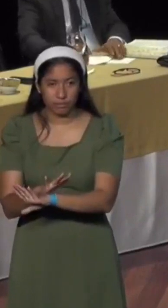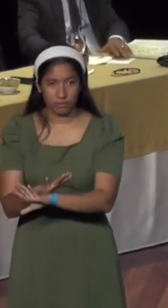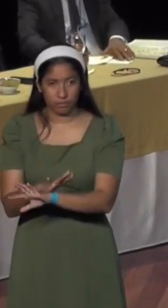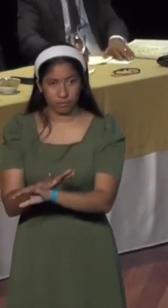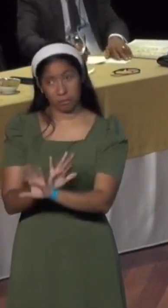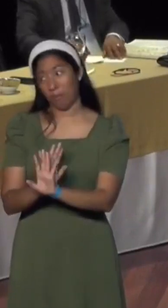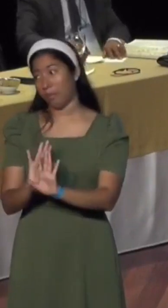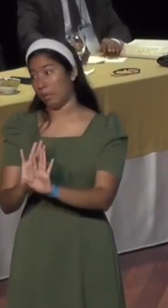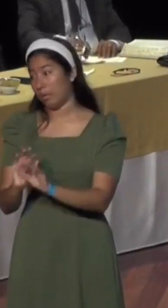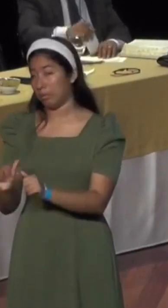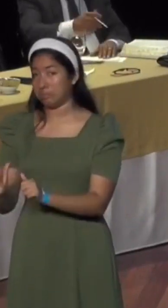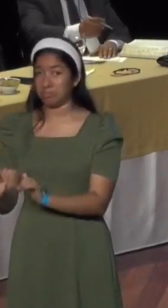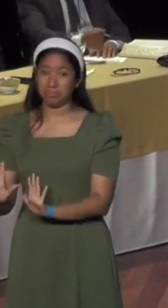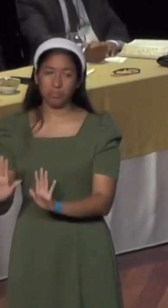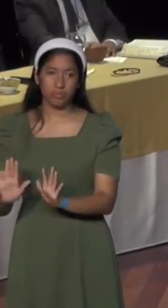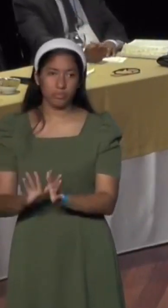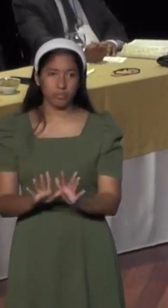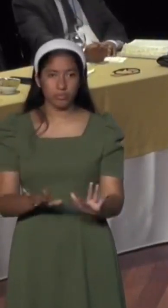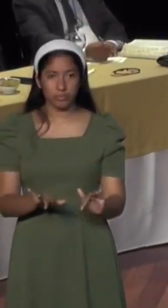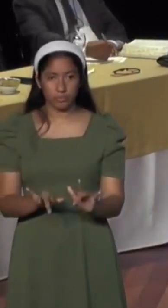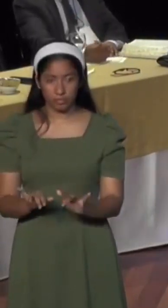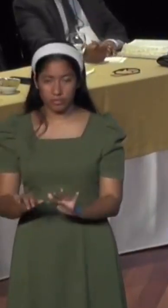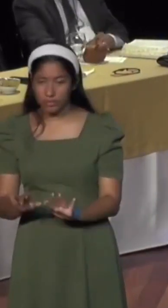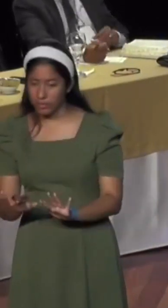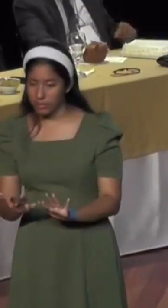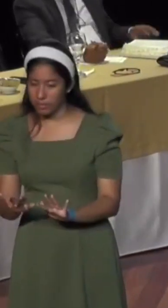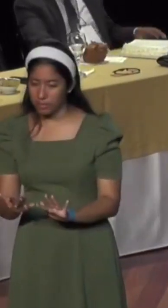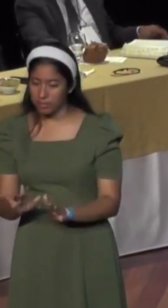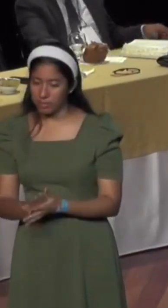Ah, bueno. Y yo escribo acá en inglés: